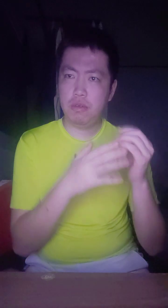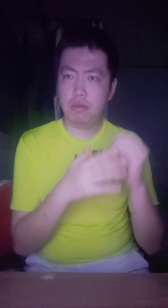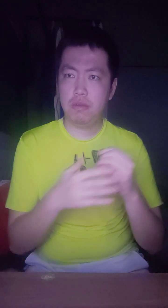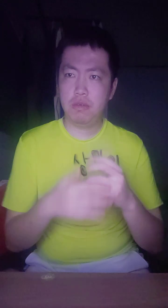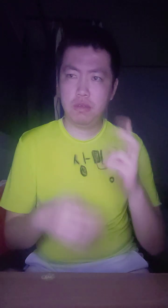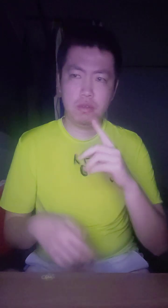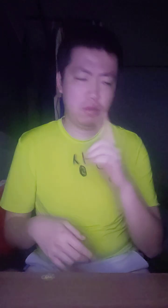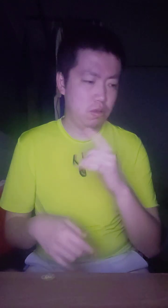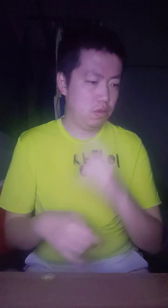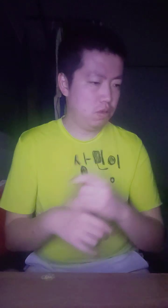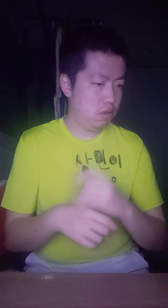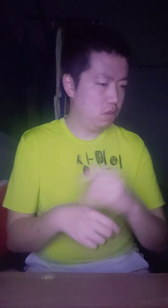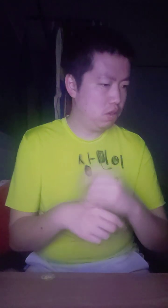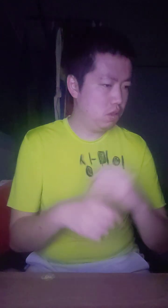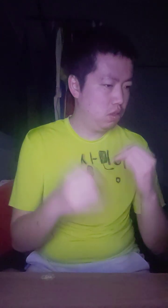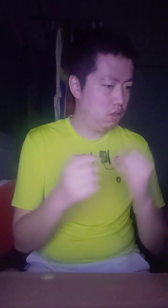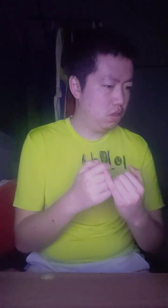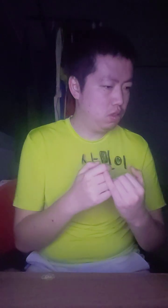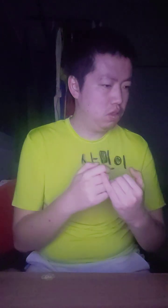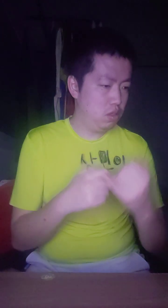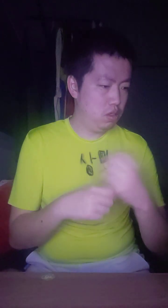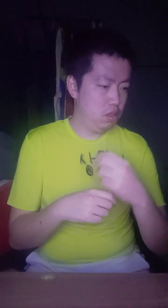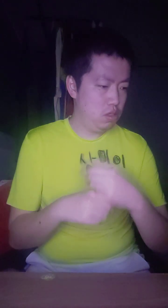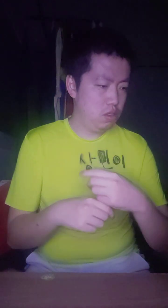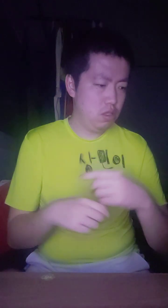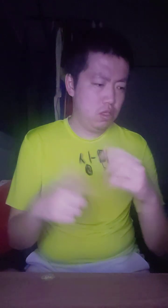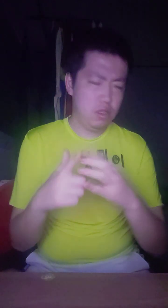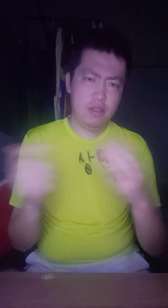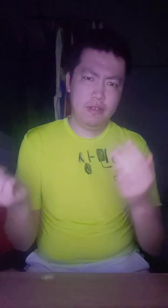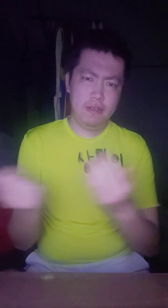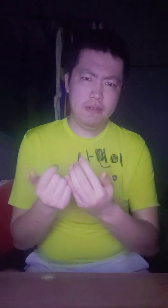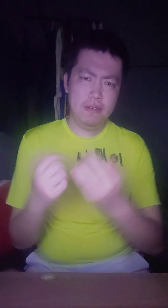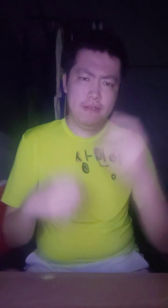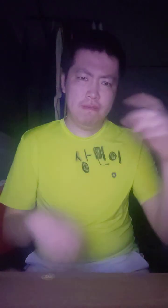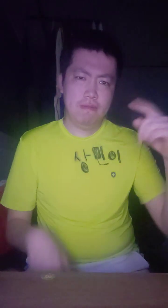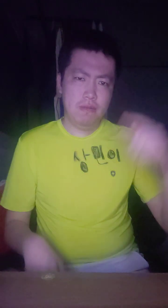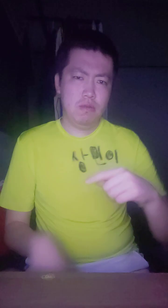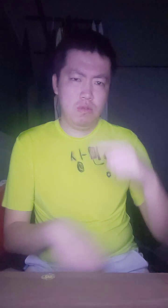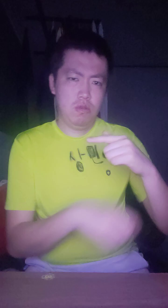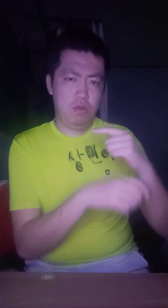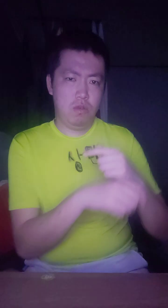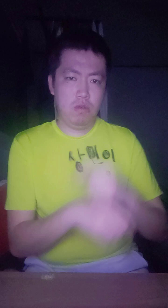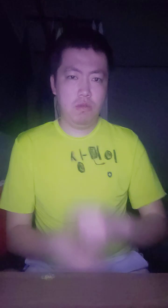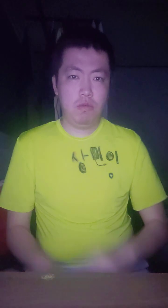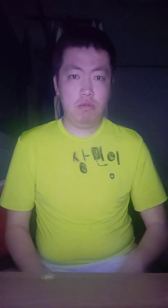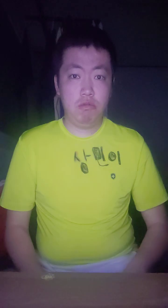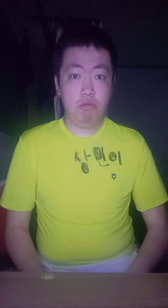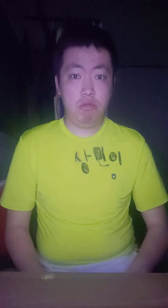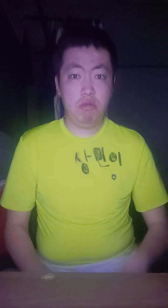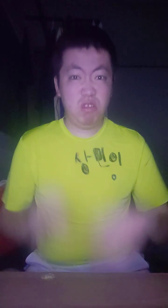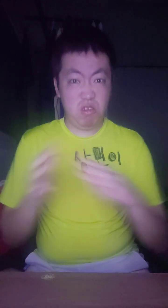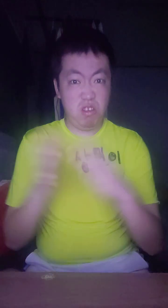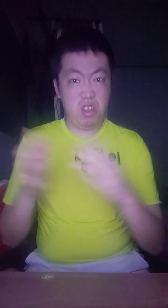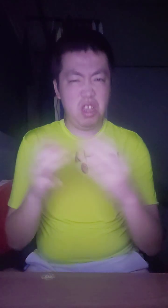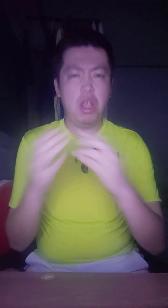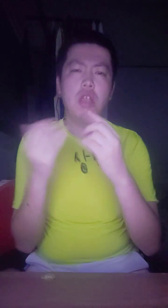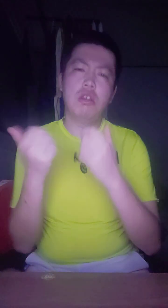나온 설거지라든지 여러 가지 물들은 다량의 유기물 함유하고 있거든요. 문제의 A양이 쓰러진